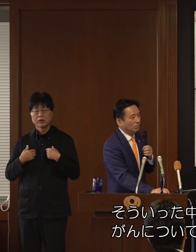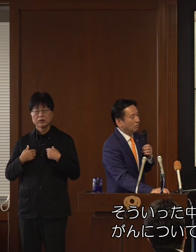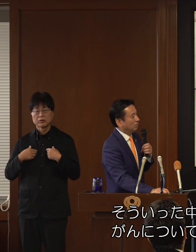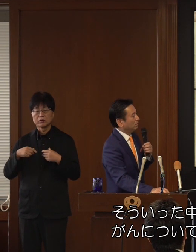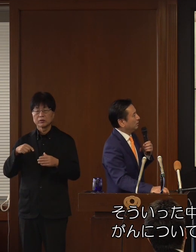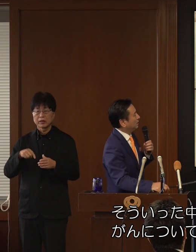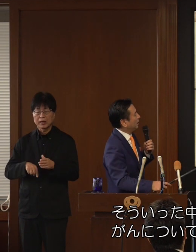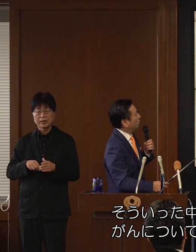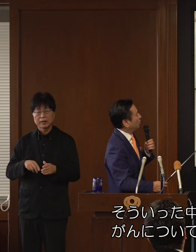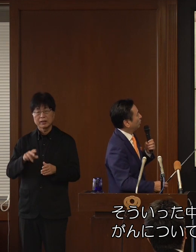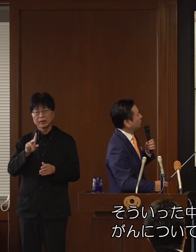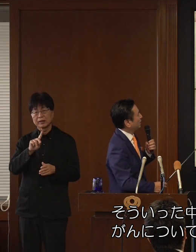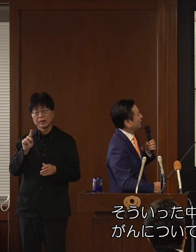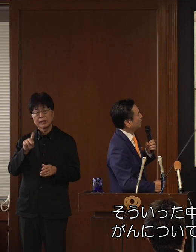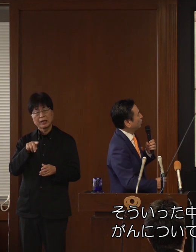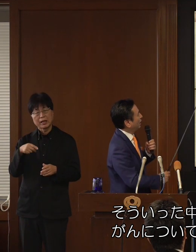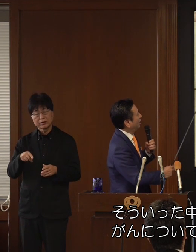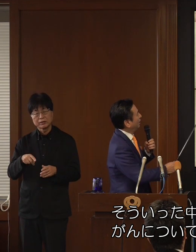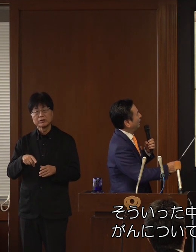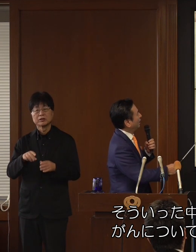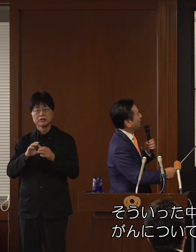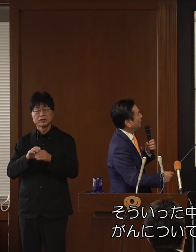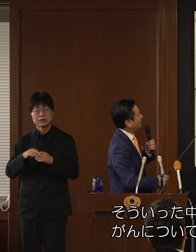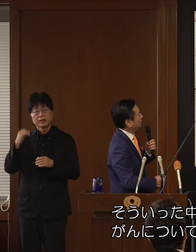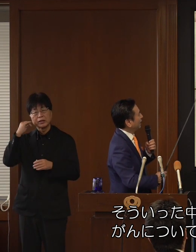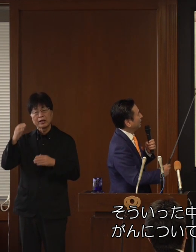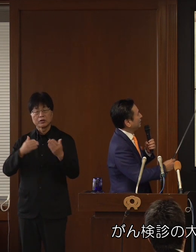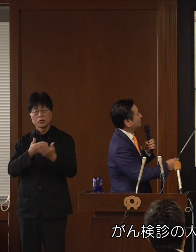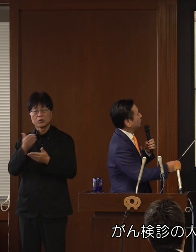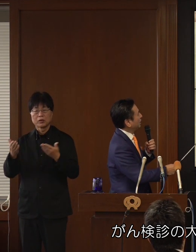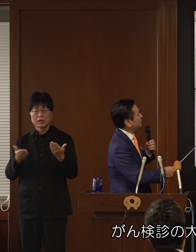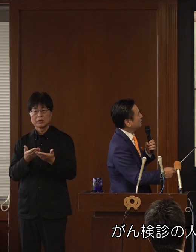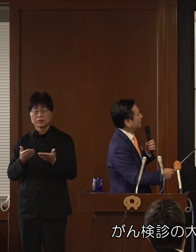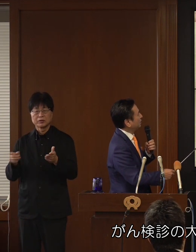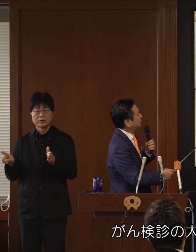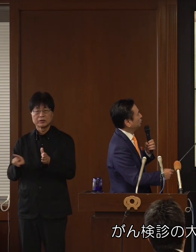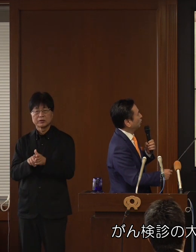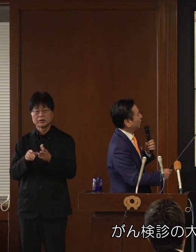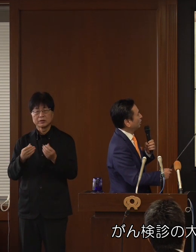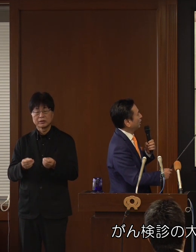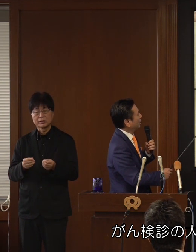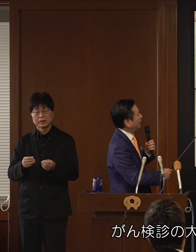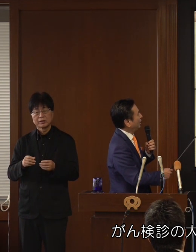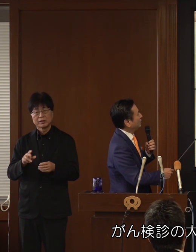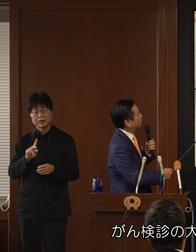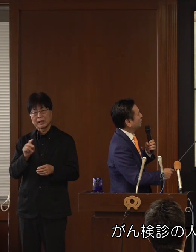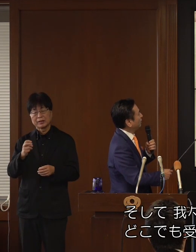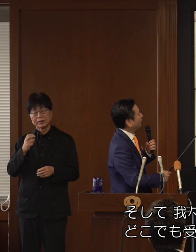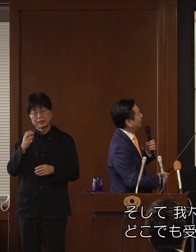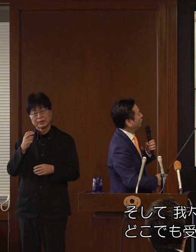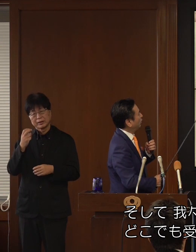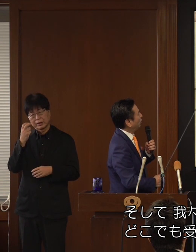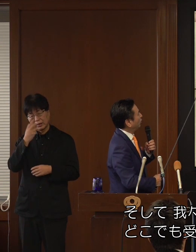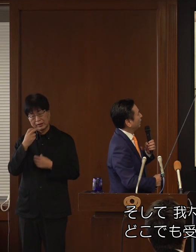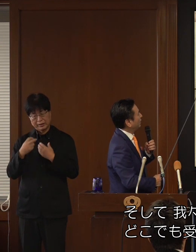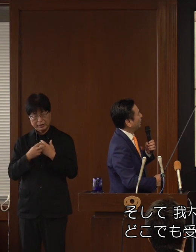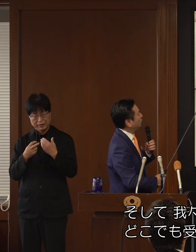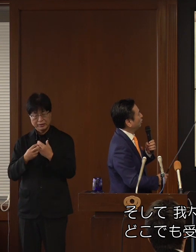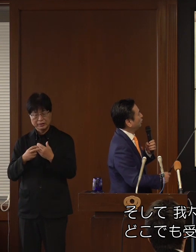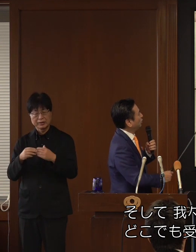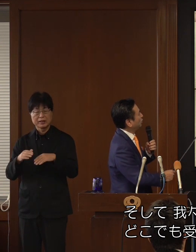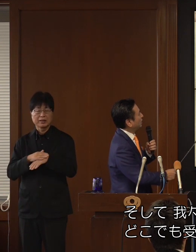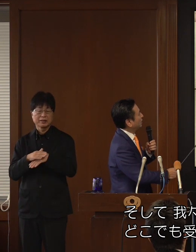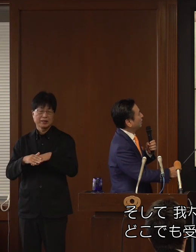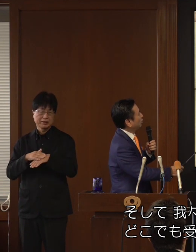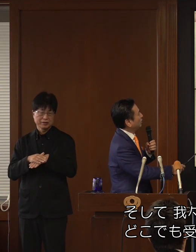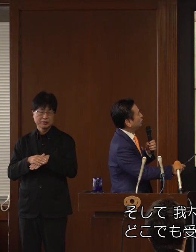についての意見交換もされたりとか、がん検診の大切さっていうものが広がって、そして我々も県内